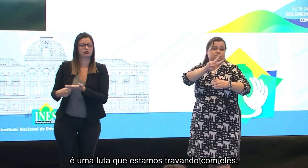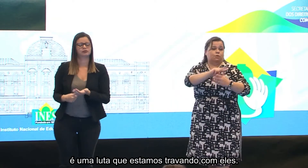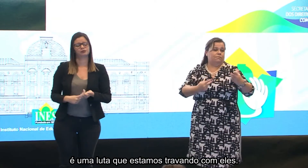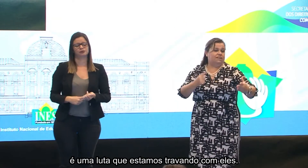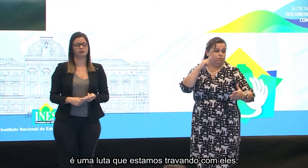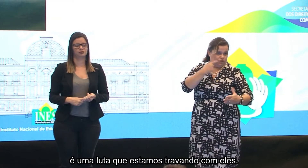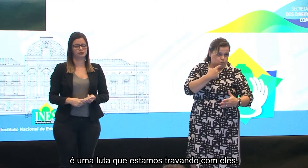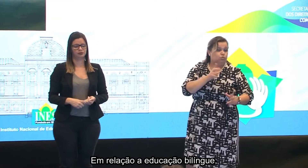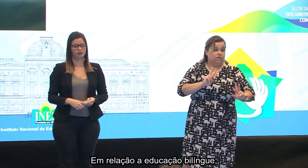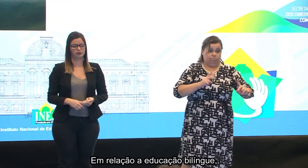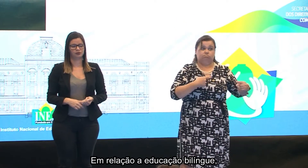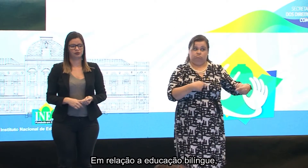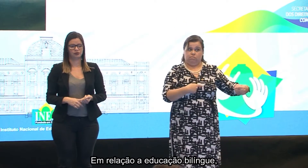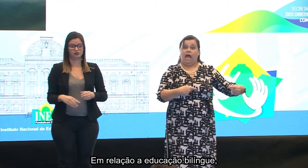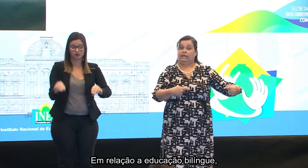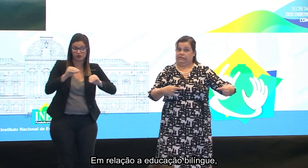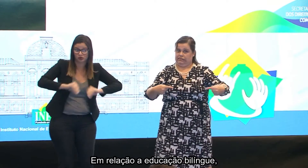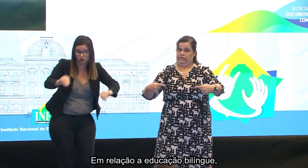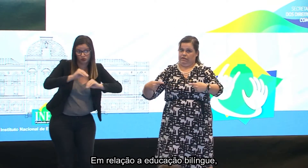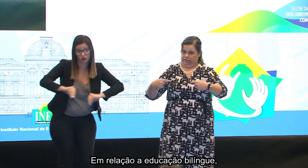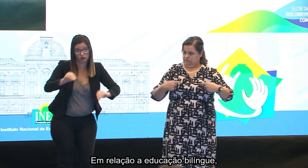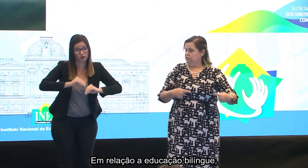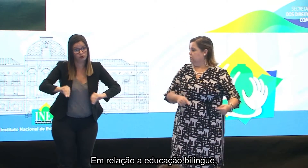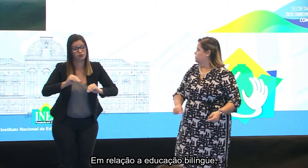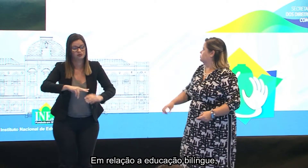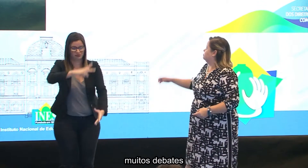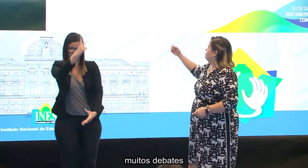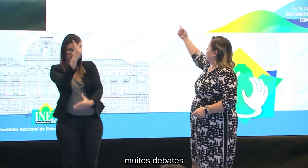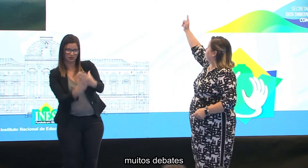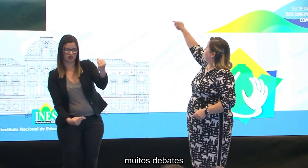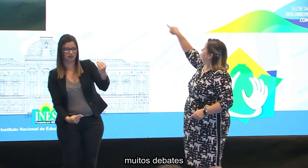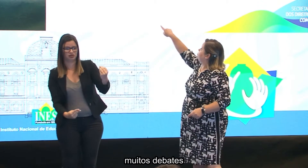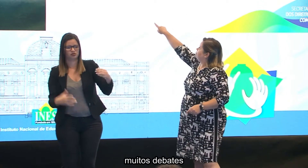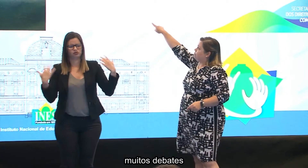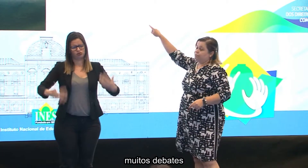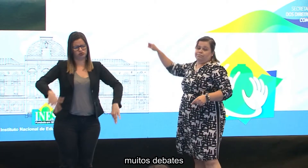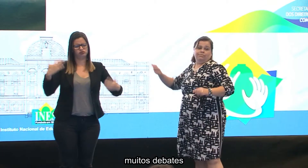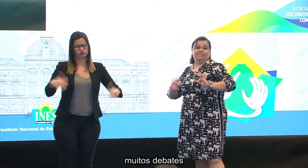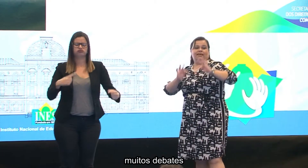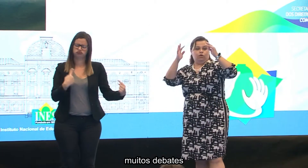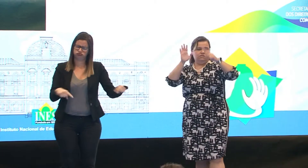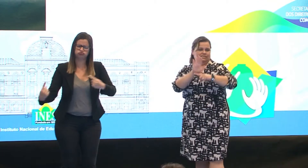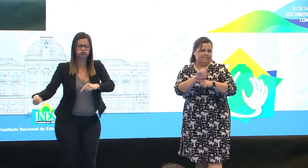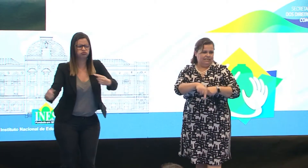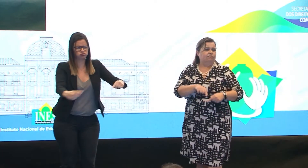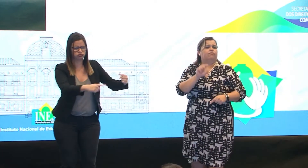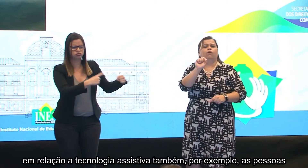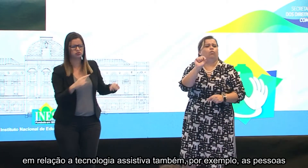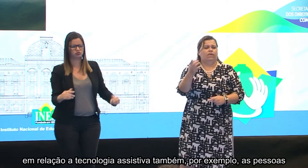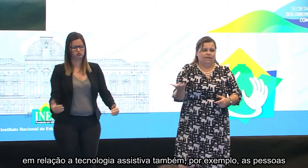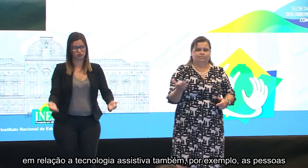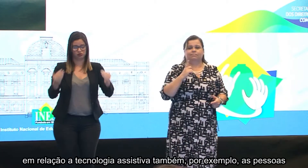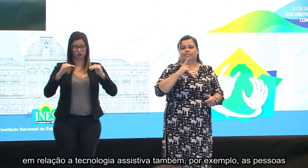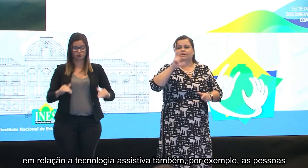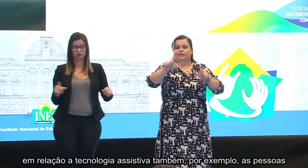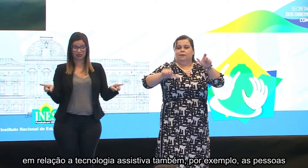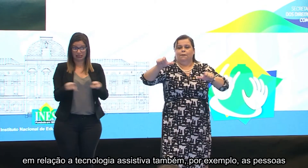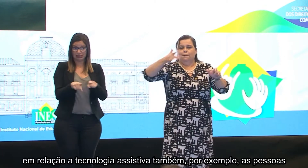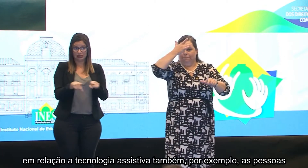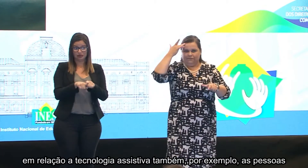eles. Em relação à educação bilíngue também, muitos debates. E em relação à tecnologia assistiva